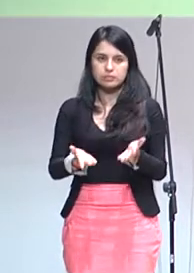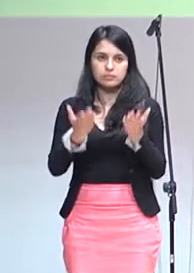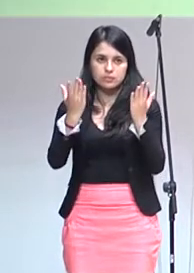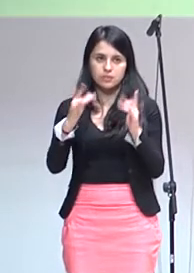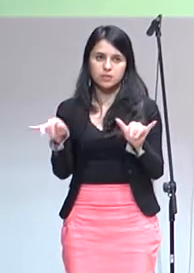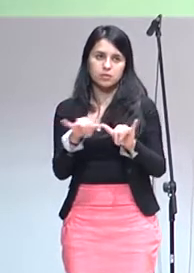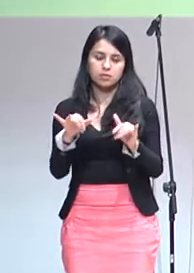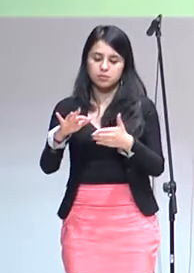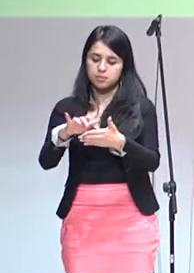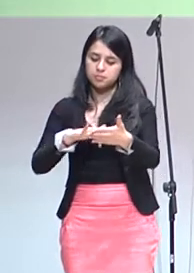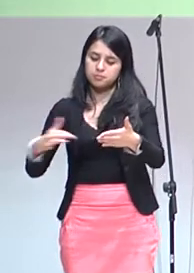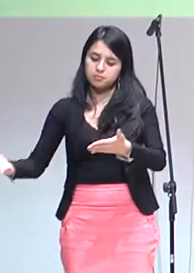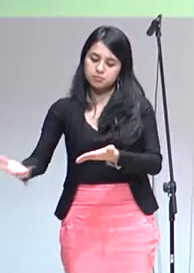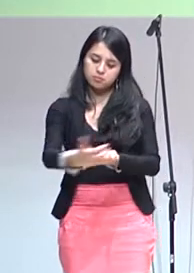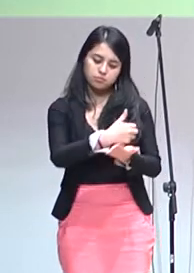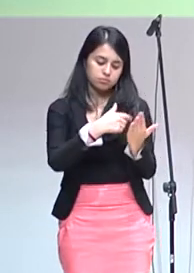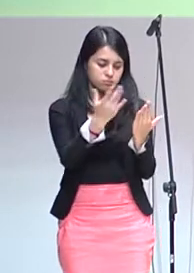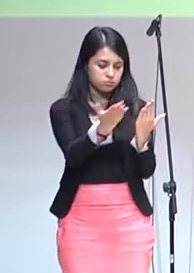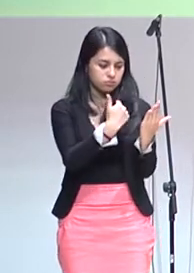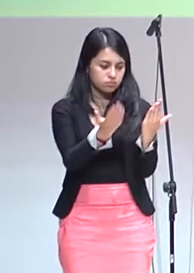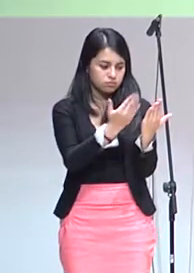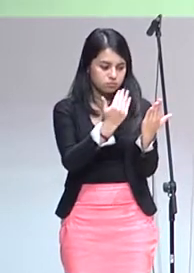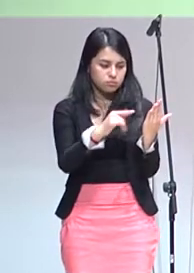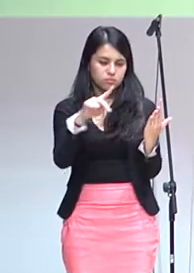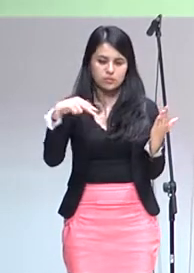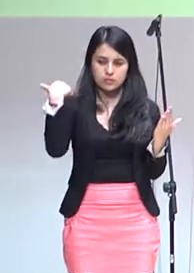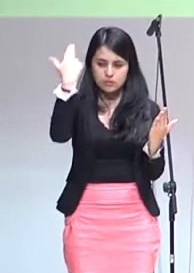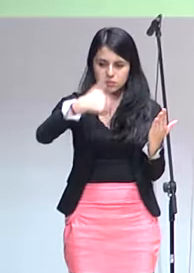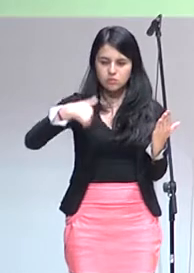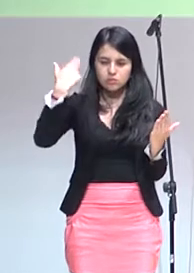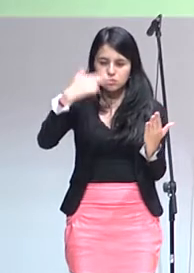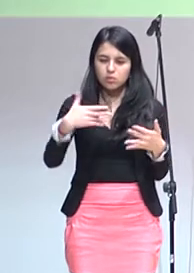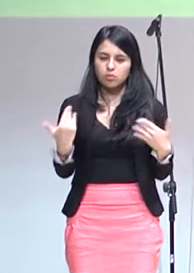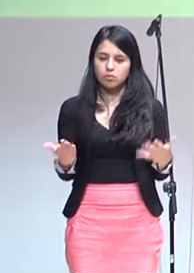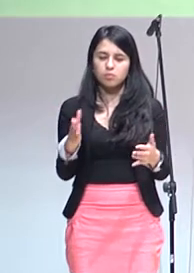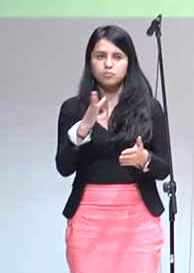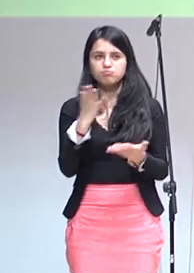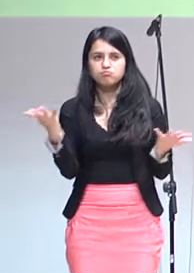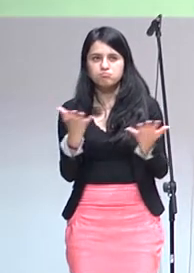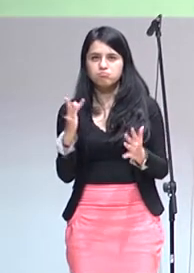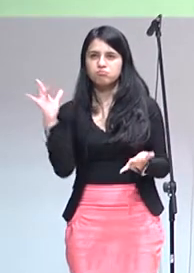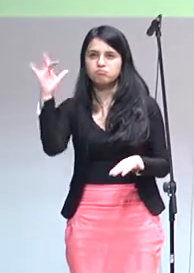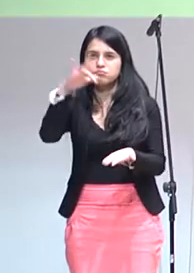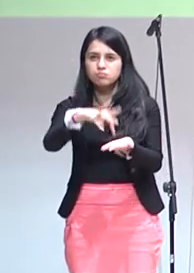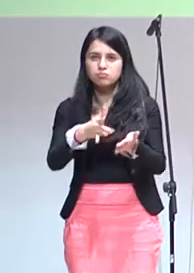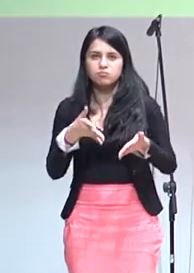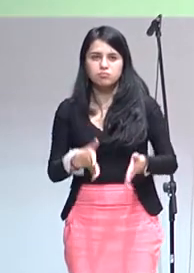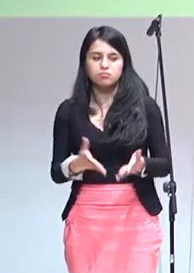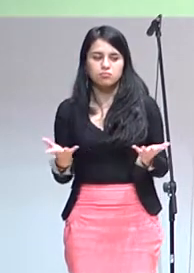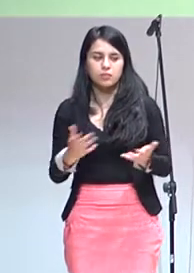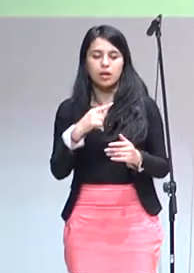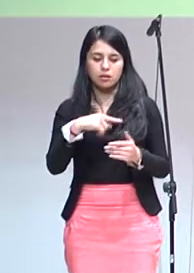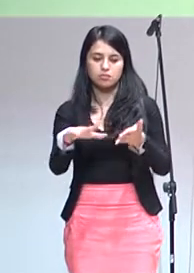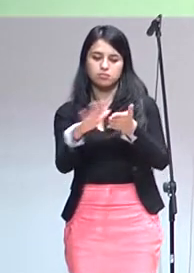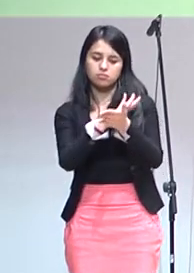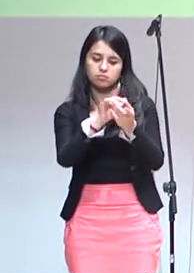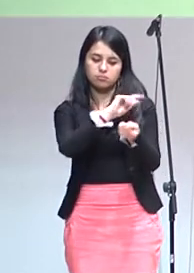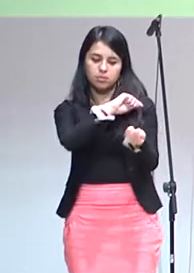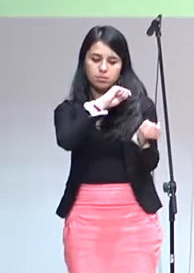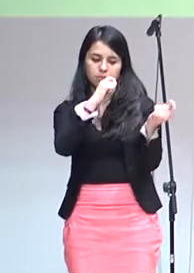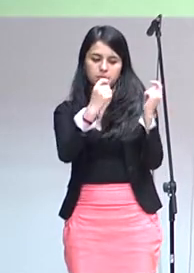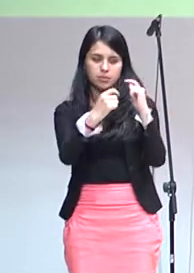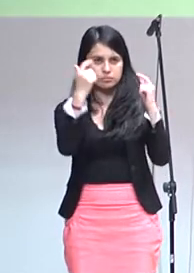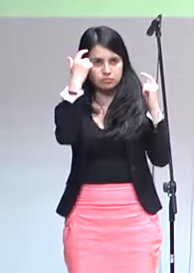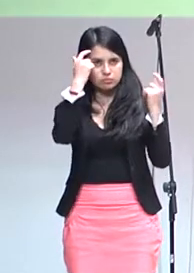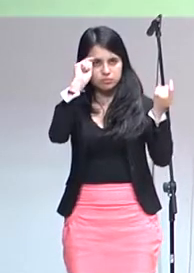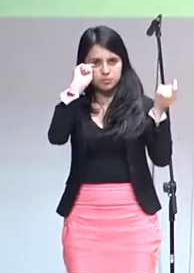insumo para ir conociendo la historia de ellos, de dónde venían, por qué estaban ahí. Y entonces fue cambiando toda la estructura mental y